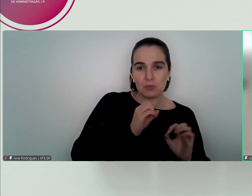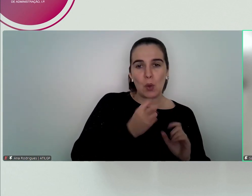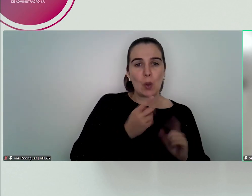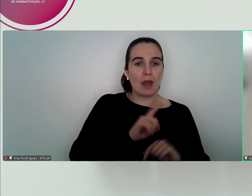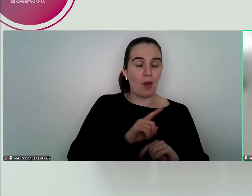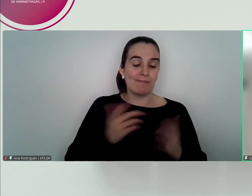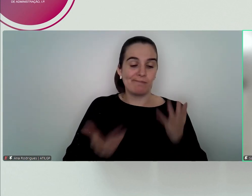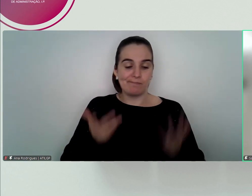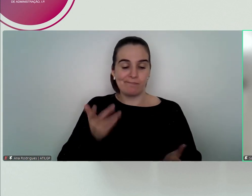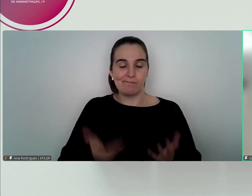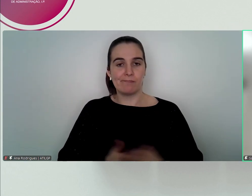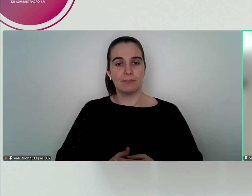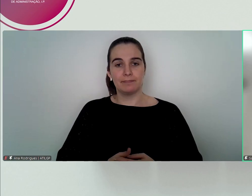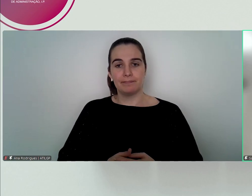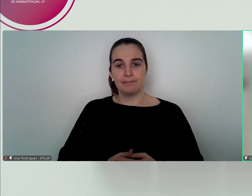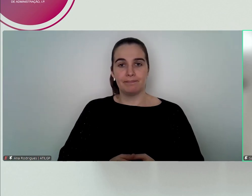públicos.